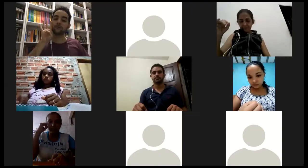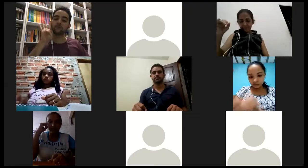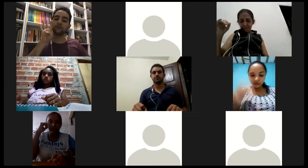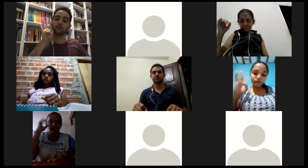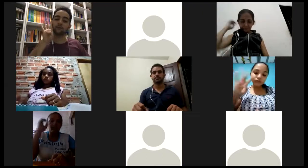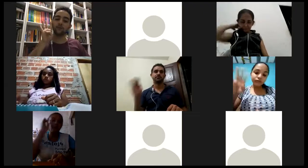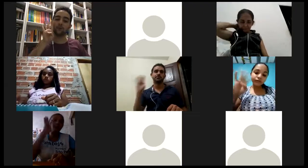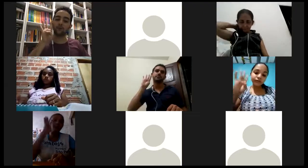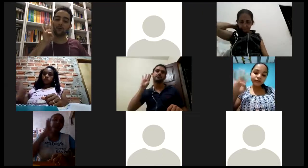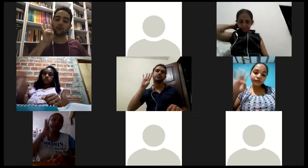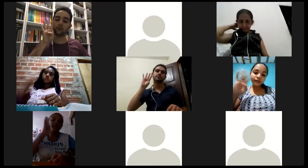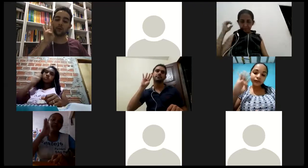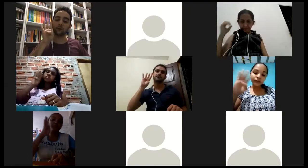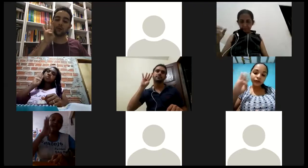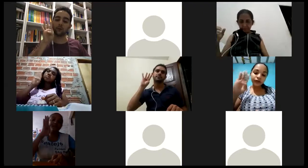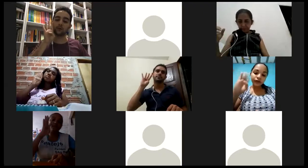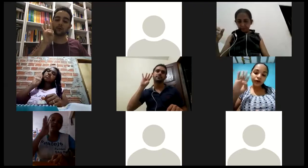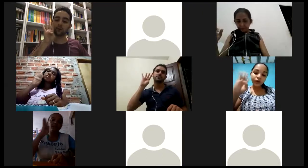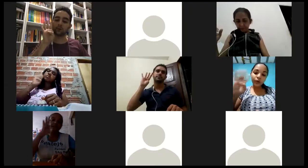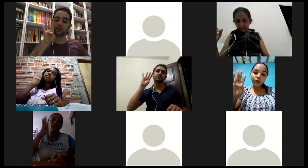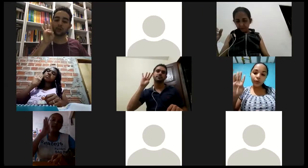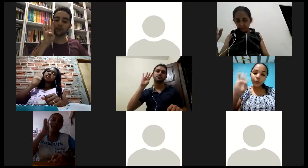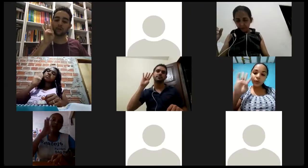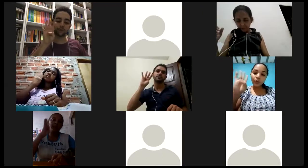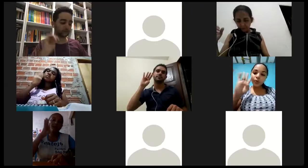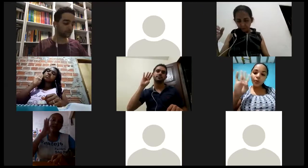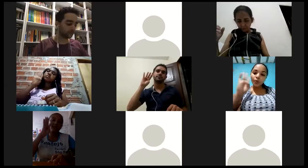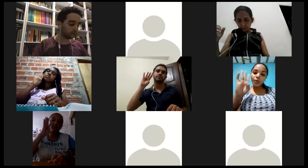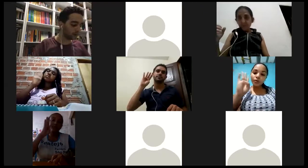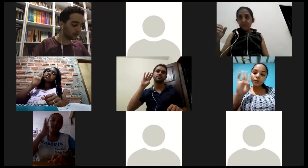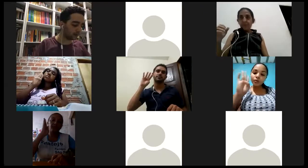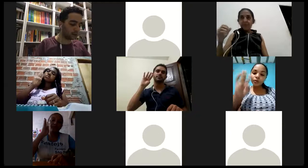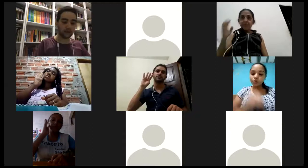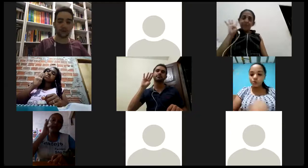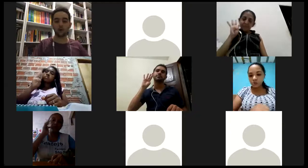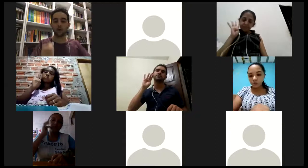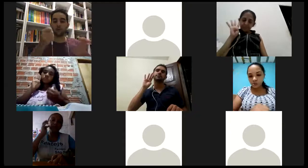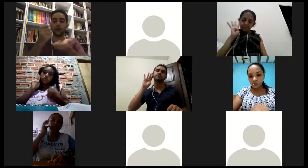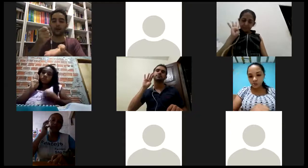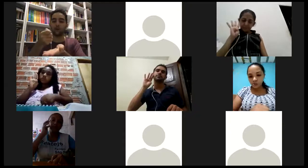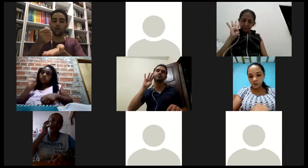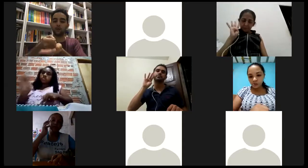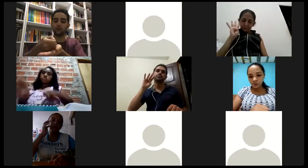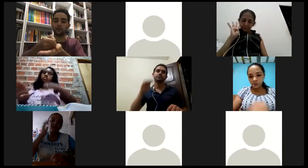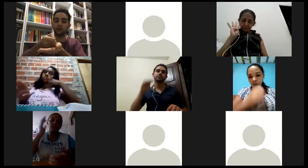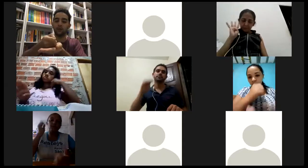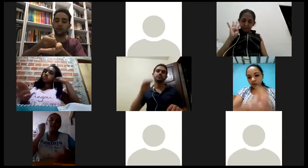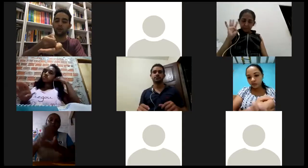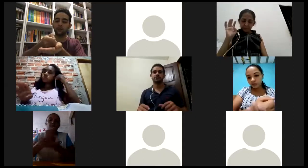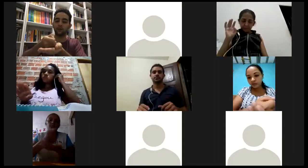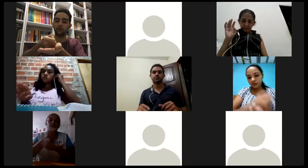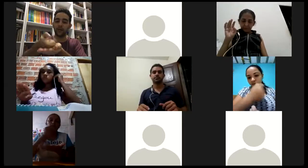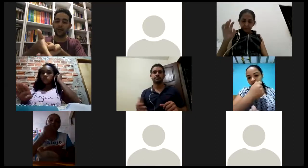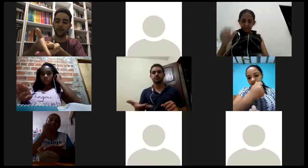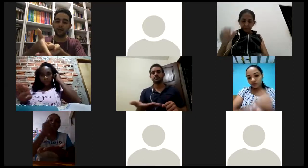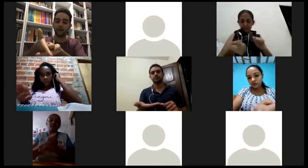Legal. Configuração de mão em B, passando na bochecha. E comprar. Com a mão assim, eu vou abrir